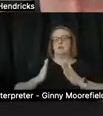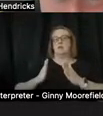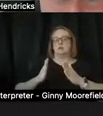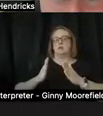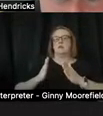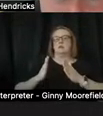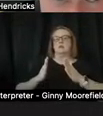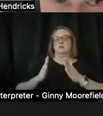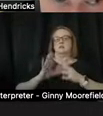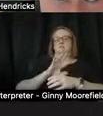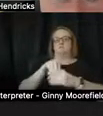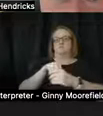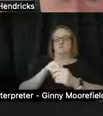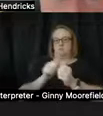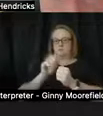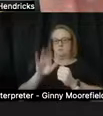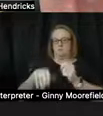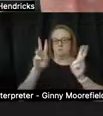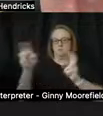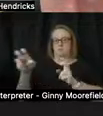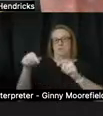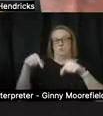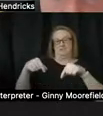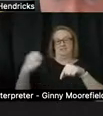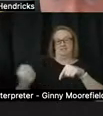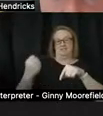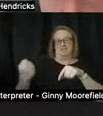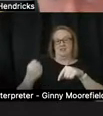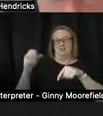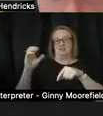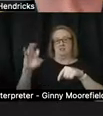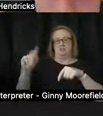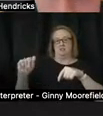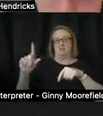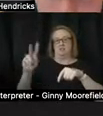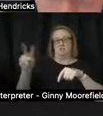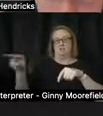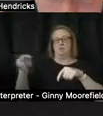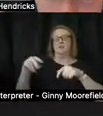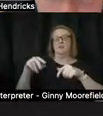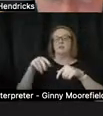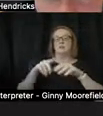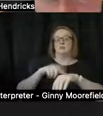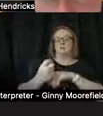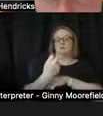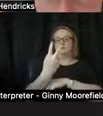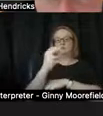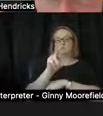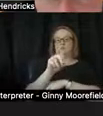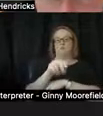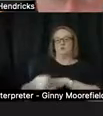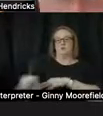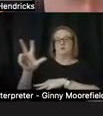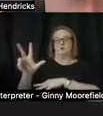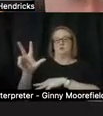que se presenten a las elecciones en la ciudad de rally elecciones municipales es el sábado 22 de octubre sucederá el sábado